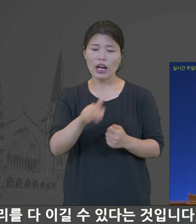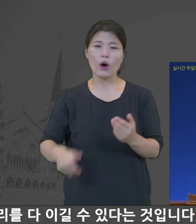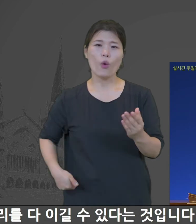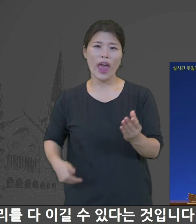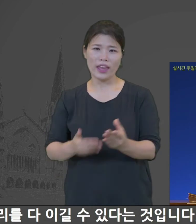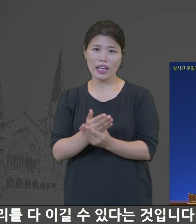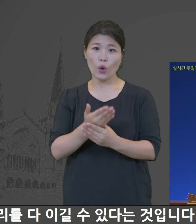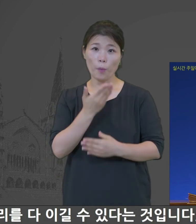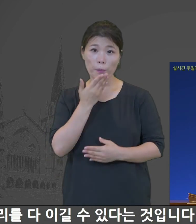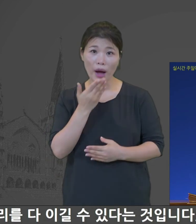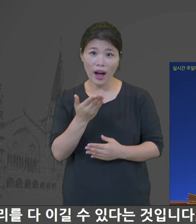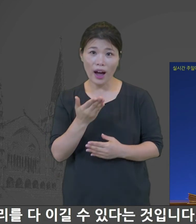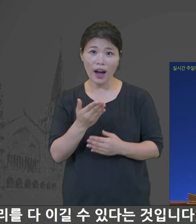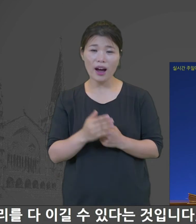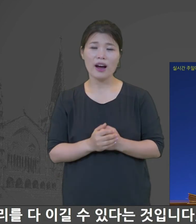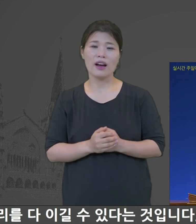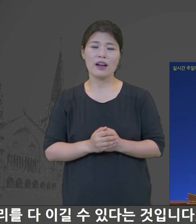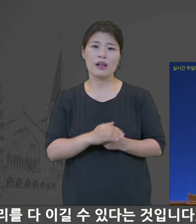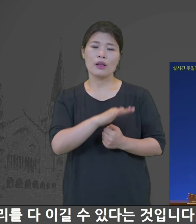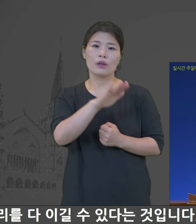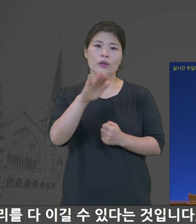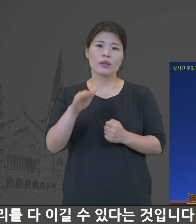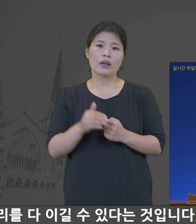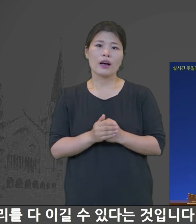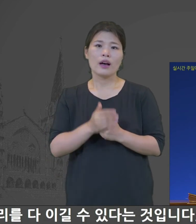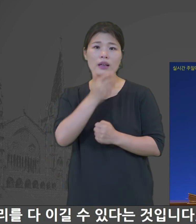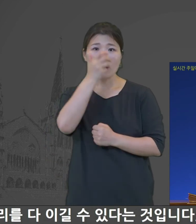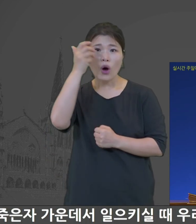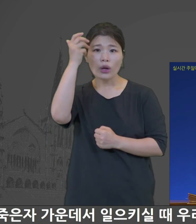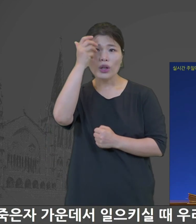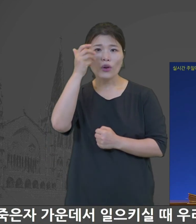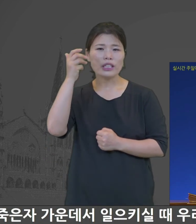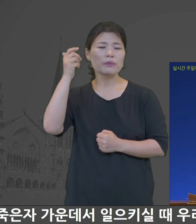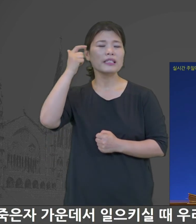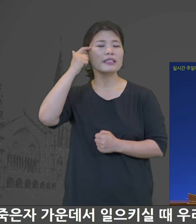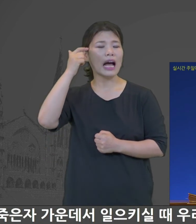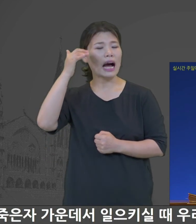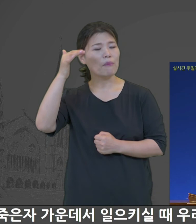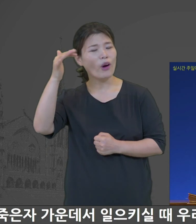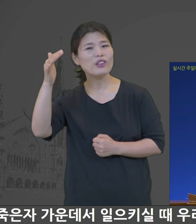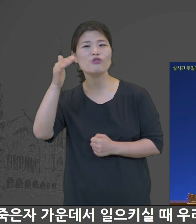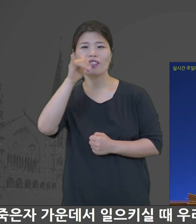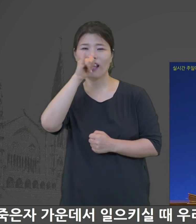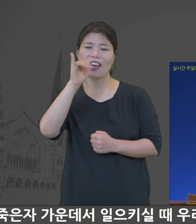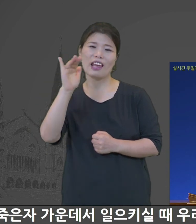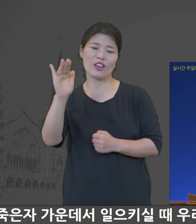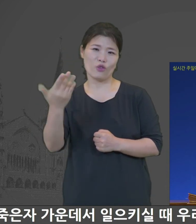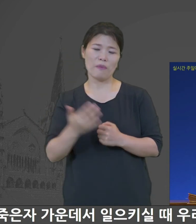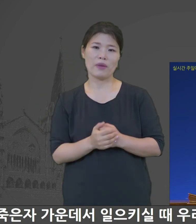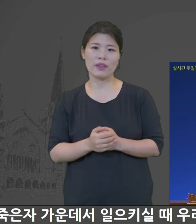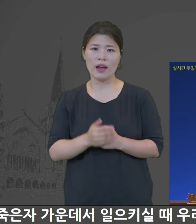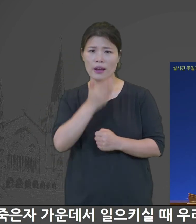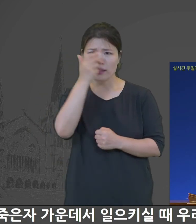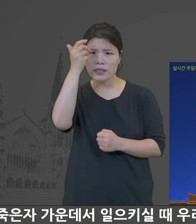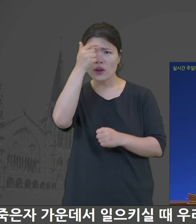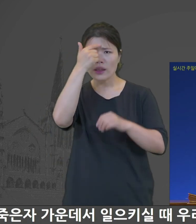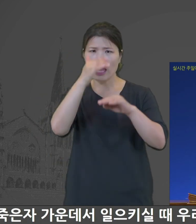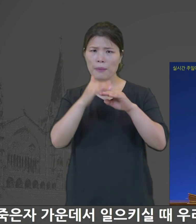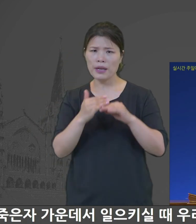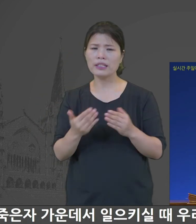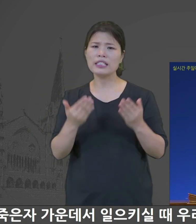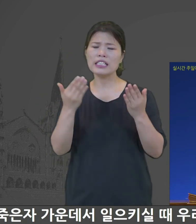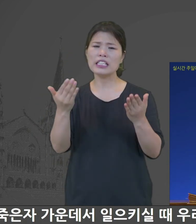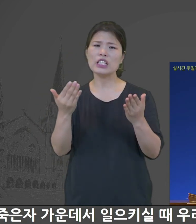거고요. 그렇기 때문에 우리가 성령을 사모하는 것이고 그렇기 때문에 우리가 신령한 예배를 드리려고 노력하는